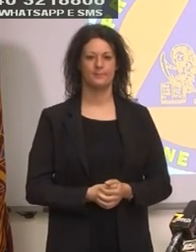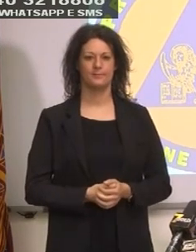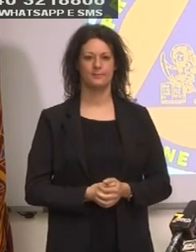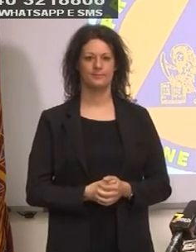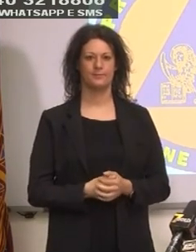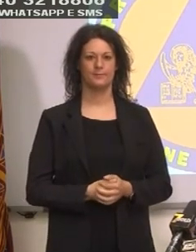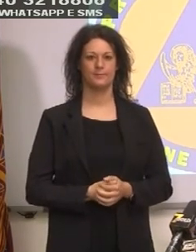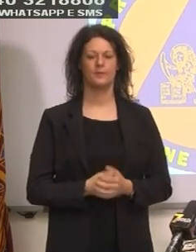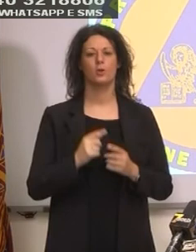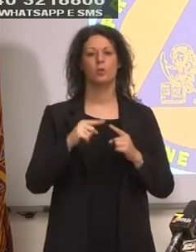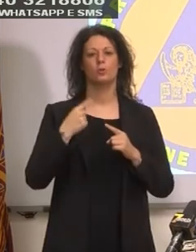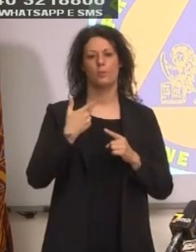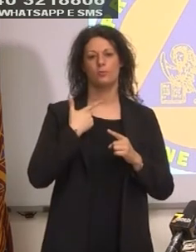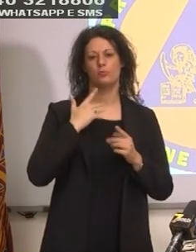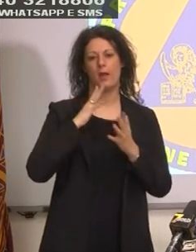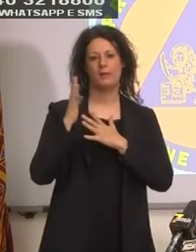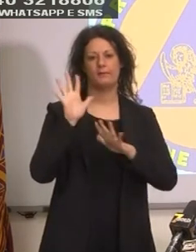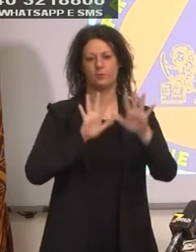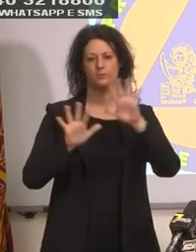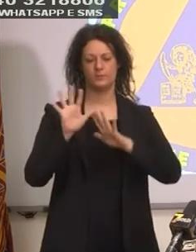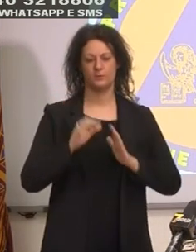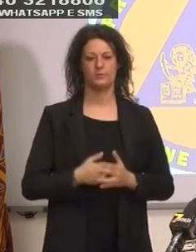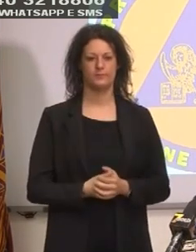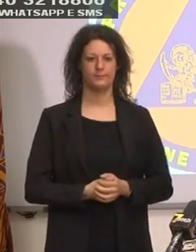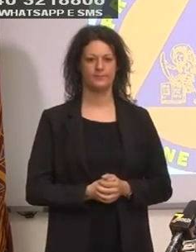e dopo abbiamo un po' di comunicazioni